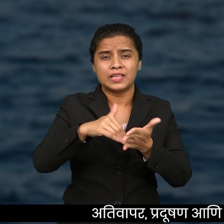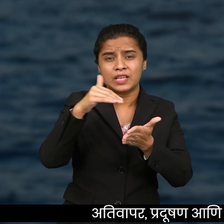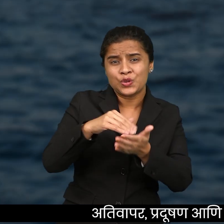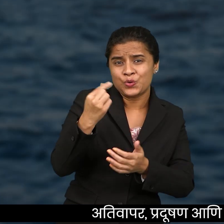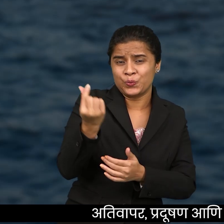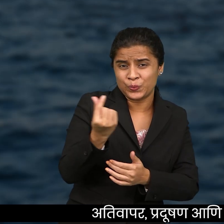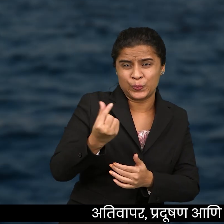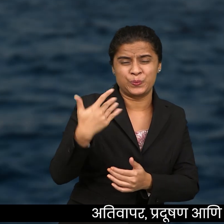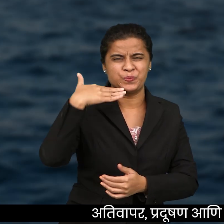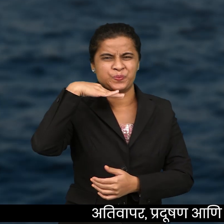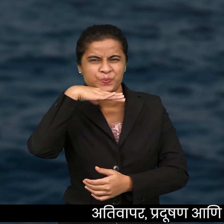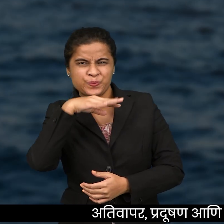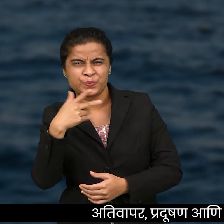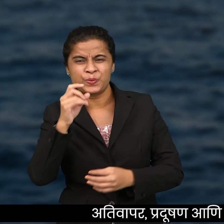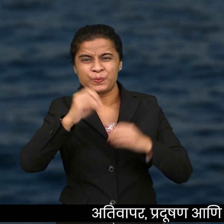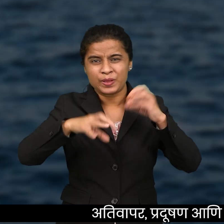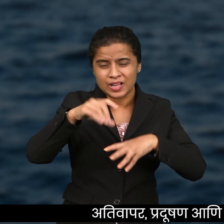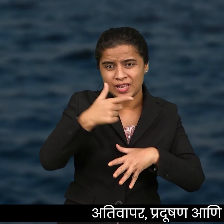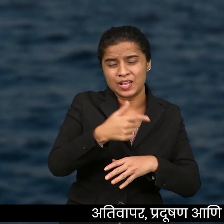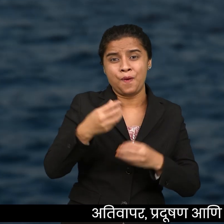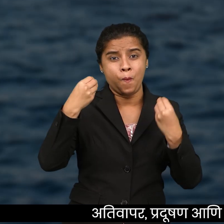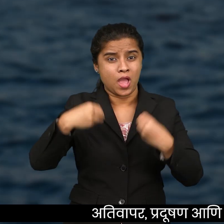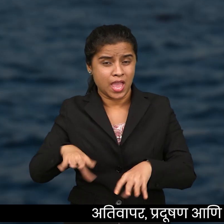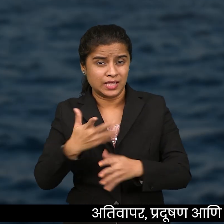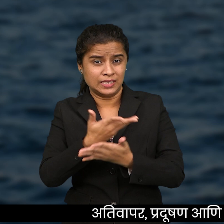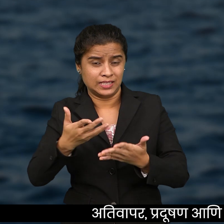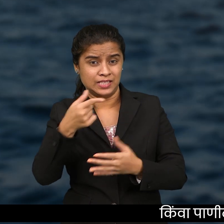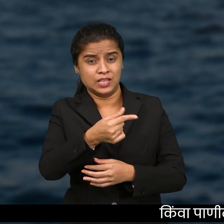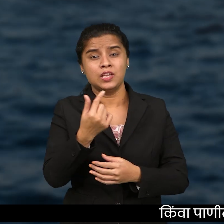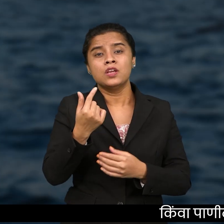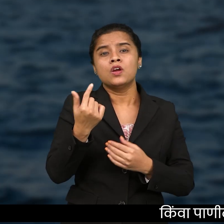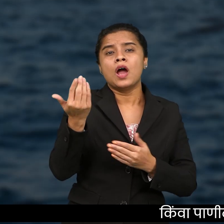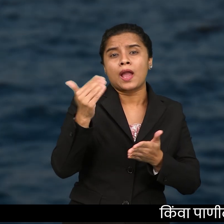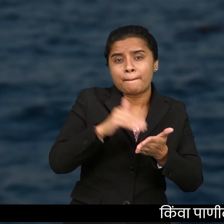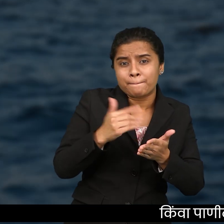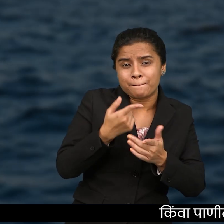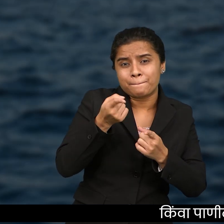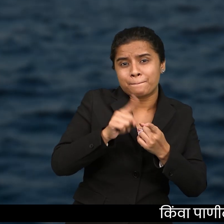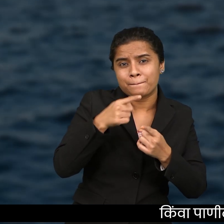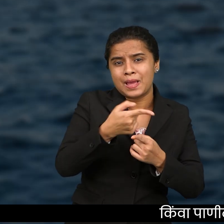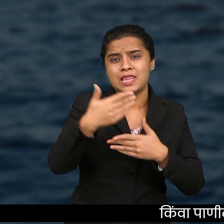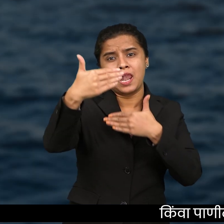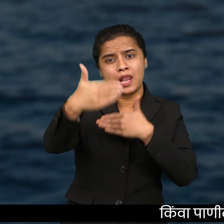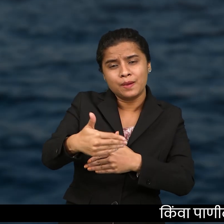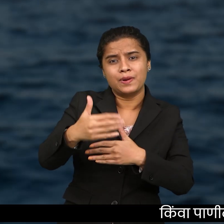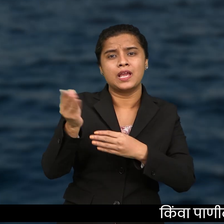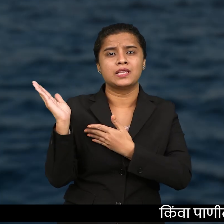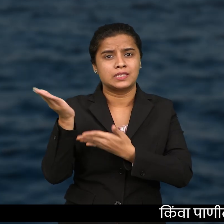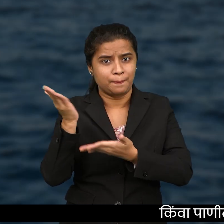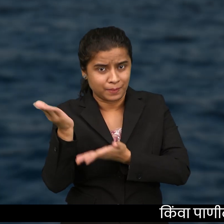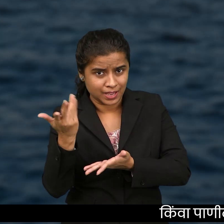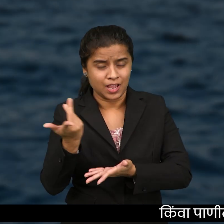अतिवापर, प्रदूषण आणि अपव्यय यामुळे मर्यादित पुरवठा किंवा पाणी टंचाई निर्माण होत आहे.